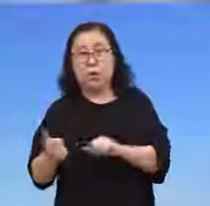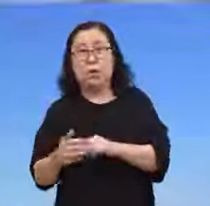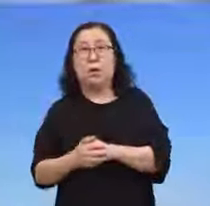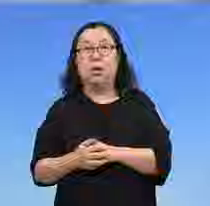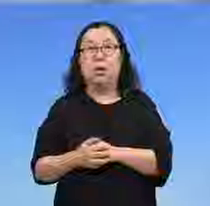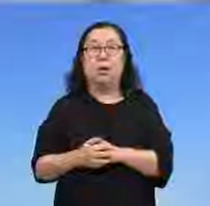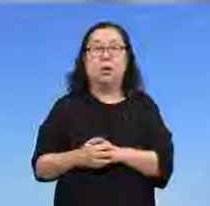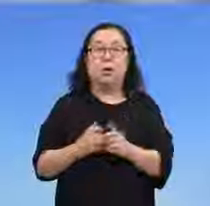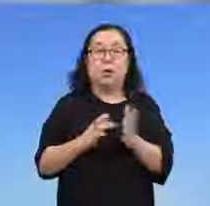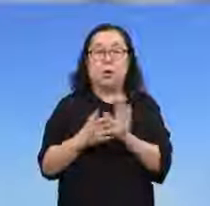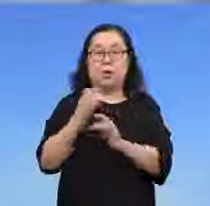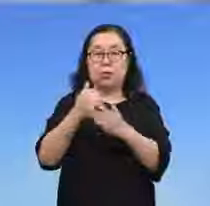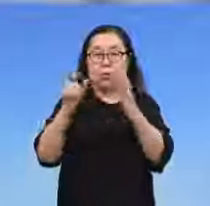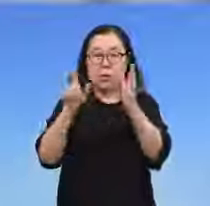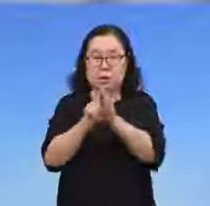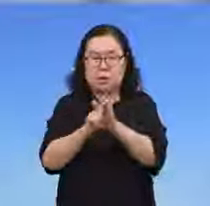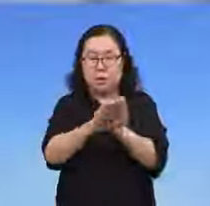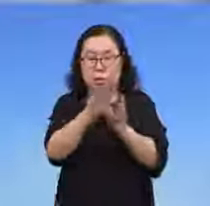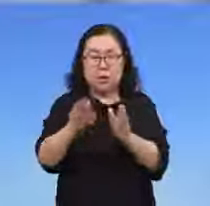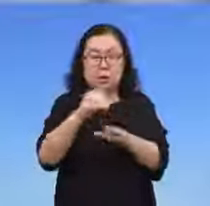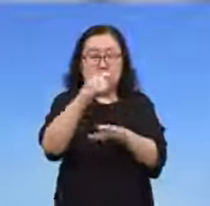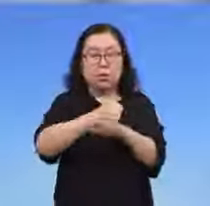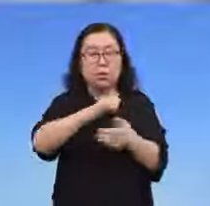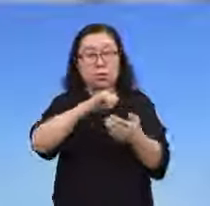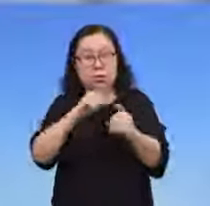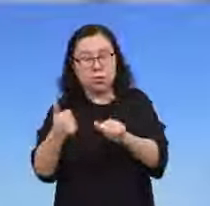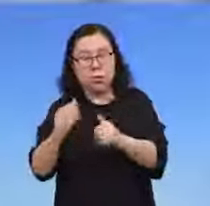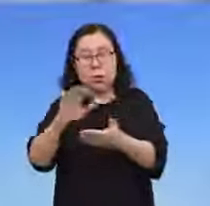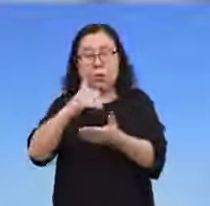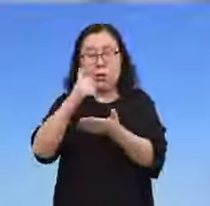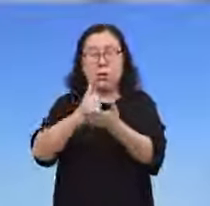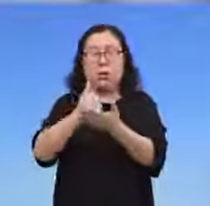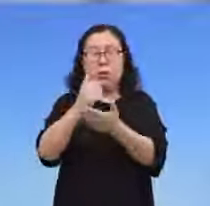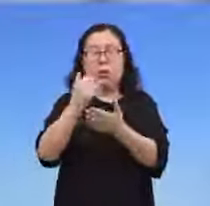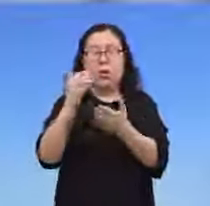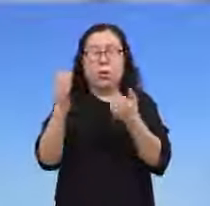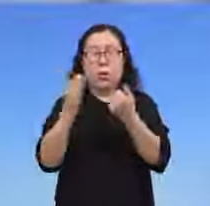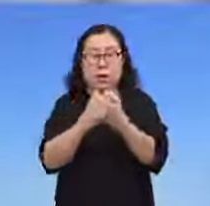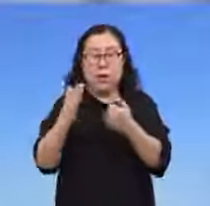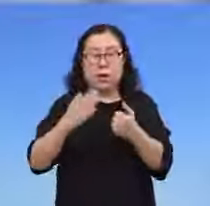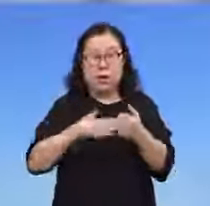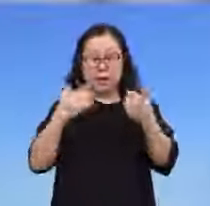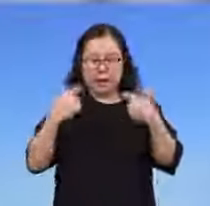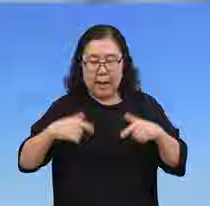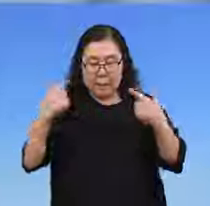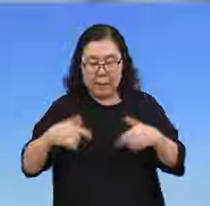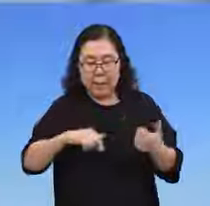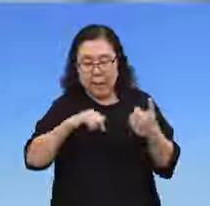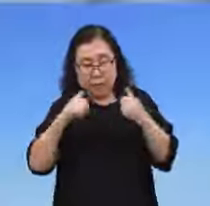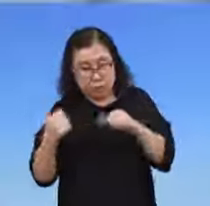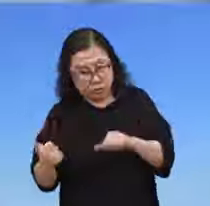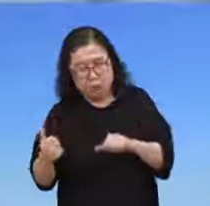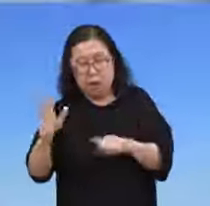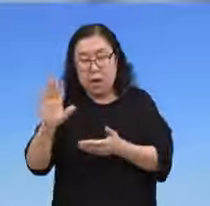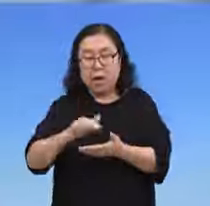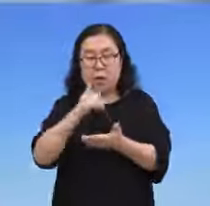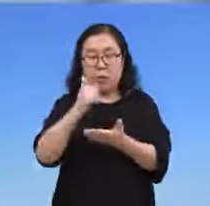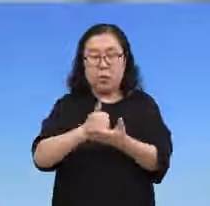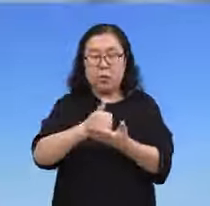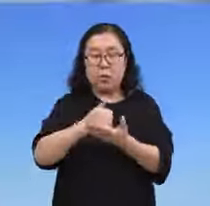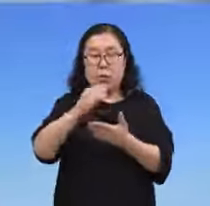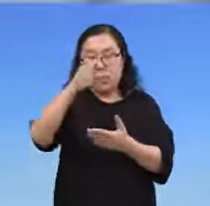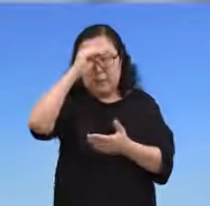중에 하나로 죽는 거 아닙니까? 사도 바울처럼 그리스도를 인하여 나는 날마다 죽노라, 그리스도의 인격을 닮아가는